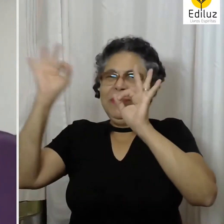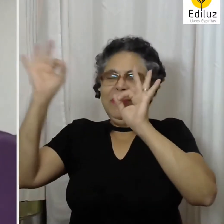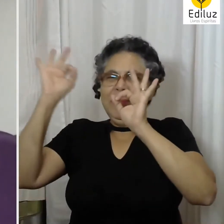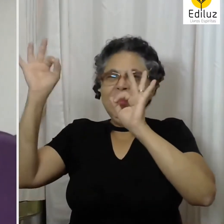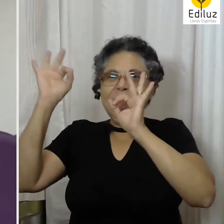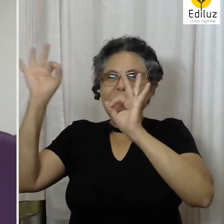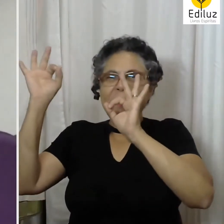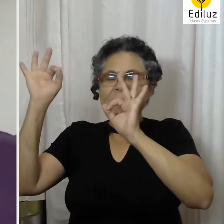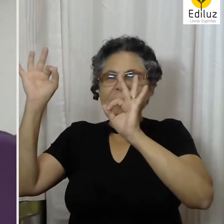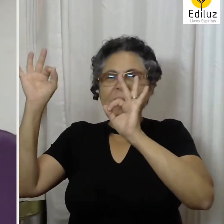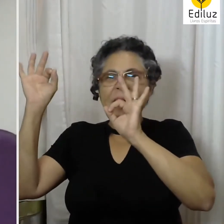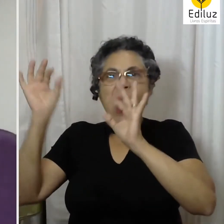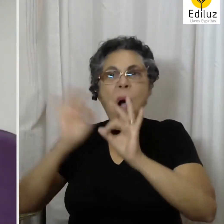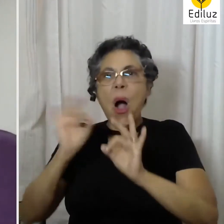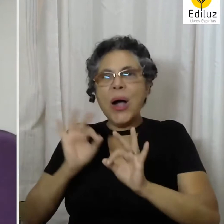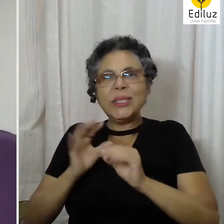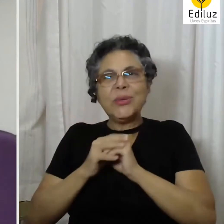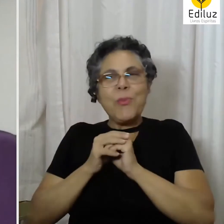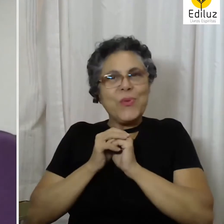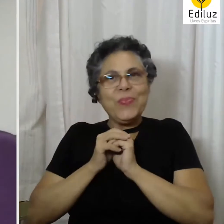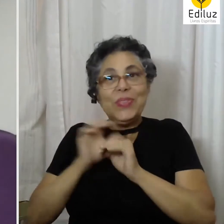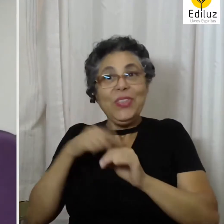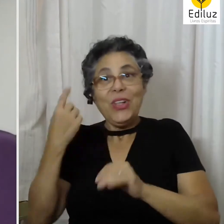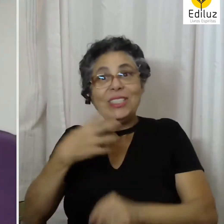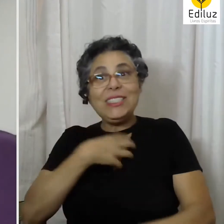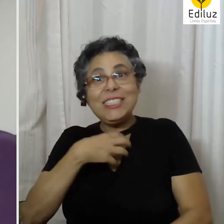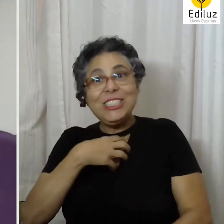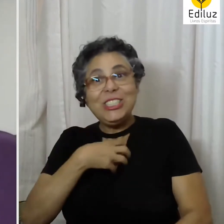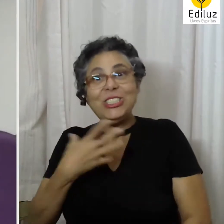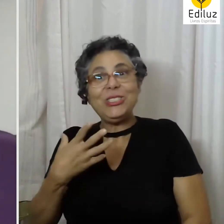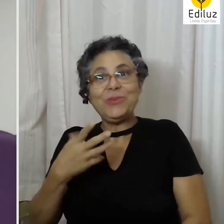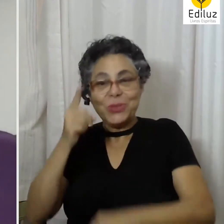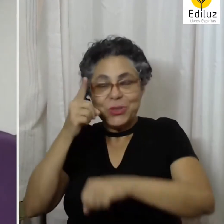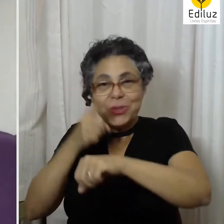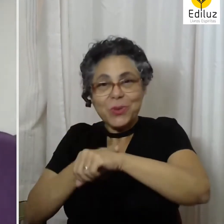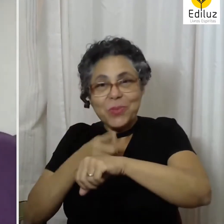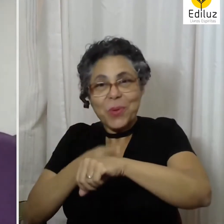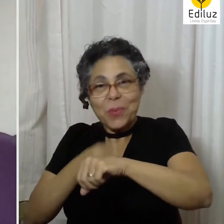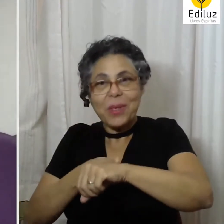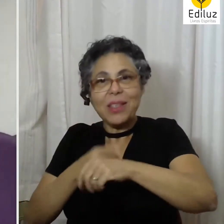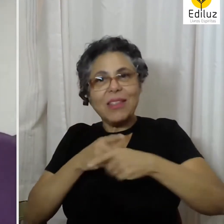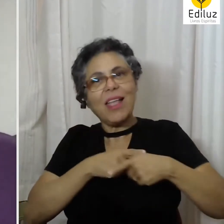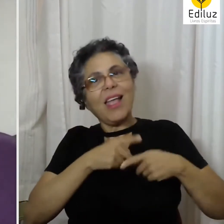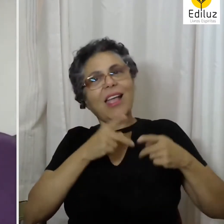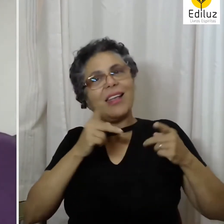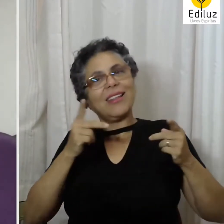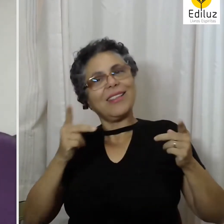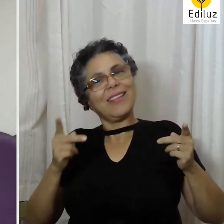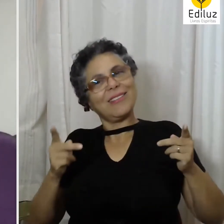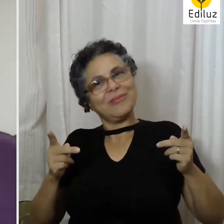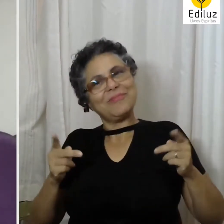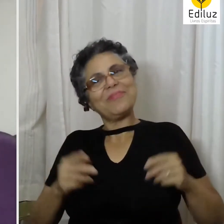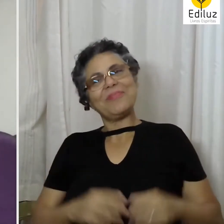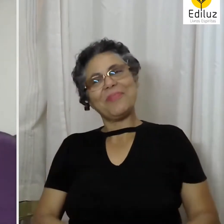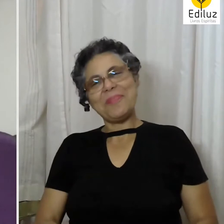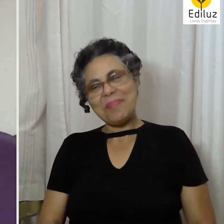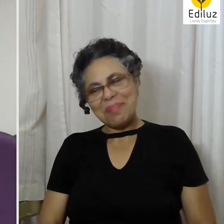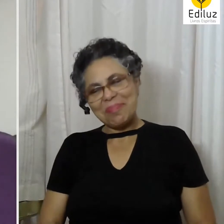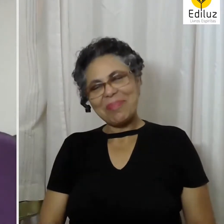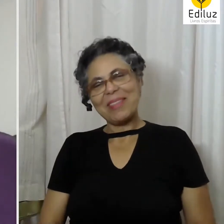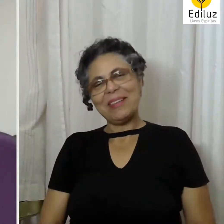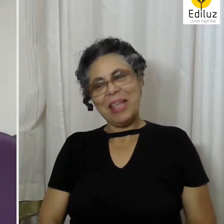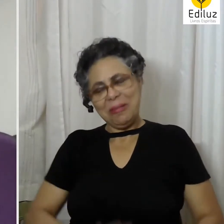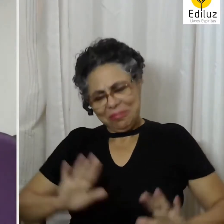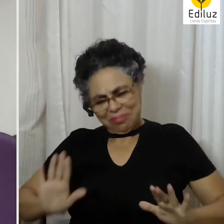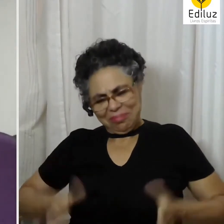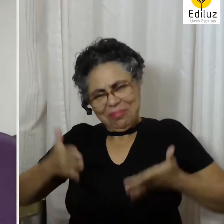indescritível que sentimos no momento da caridade. É revigorante,